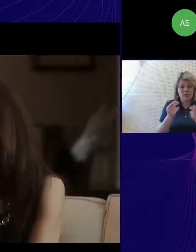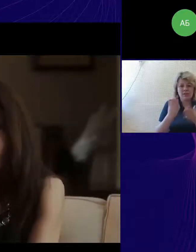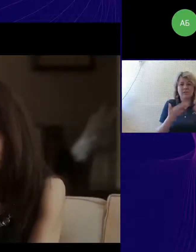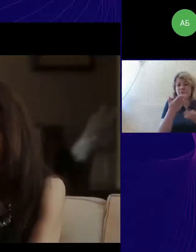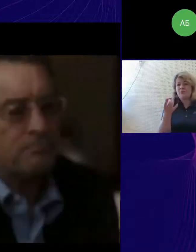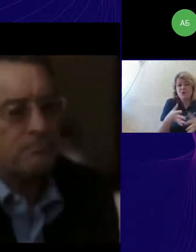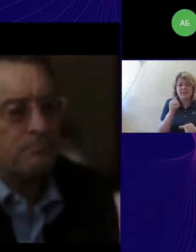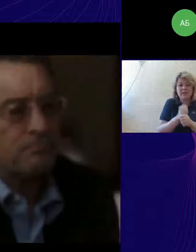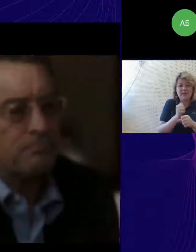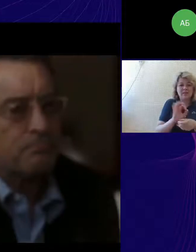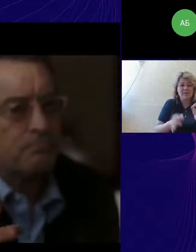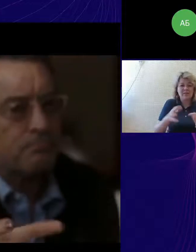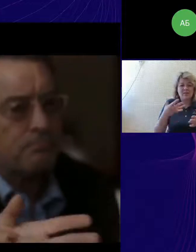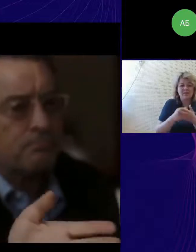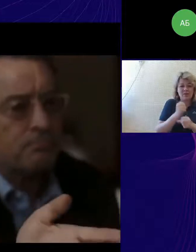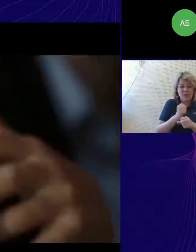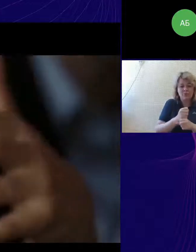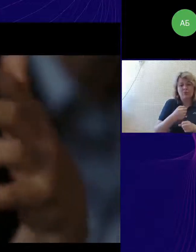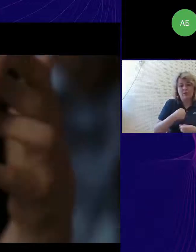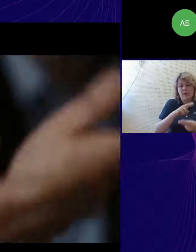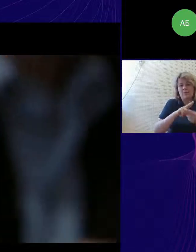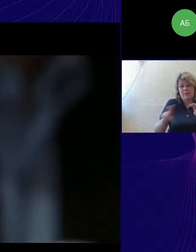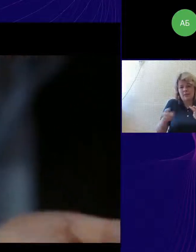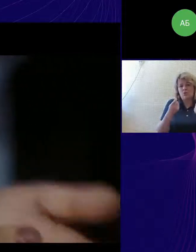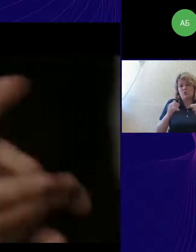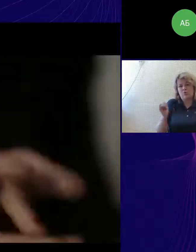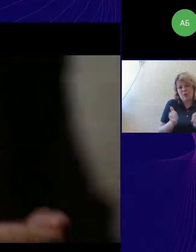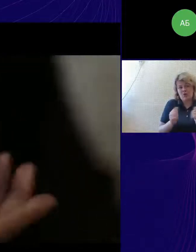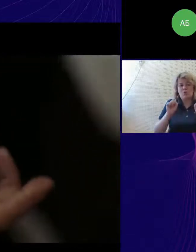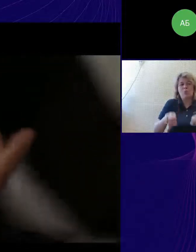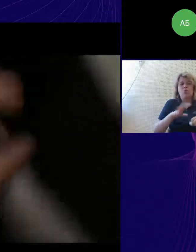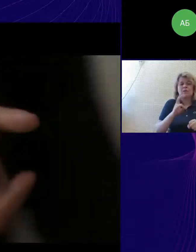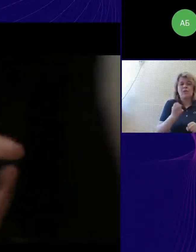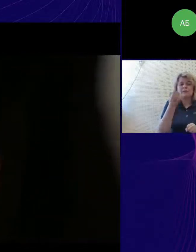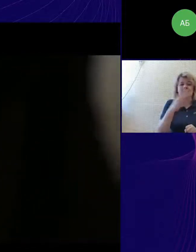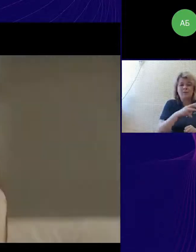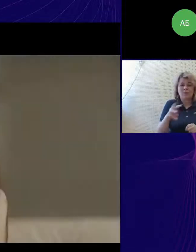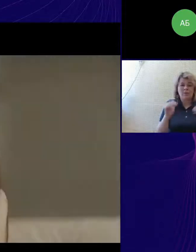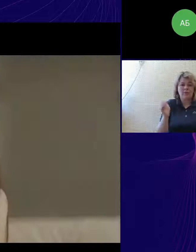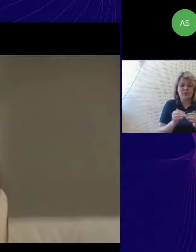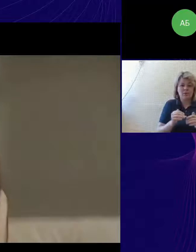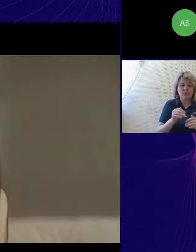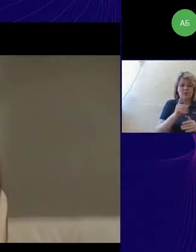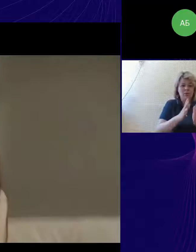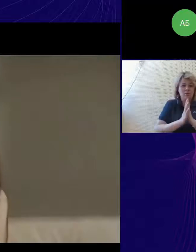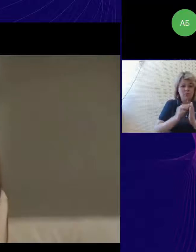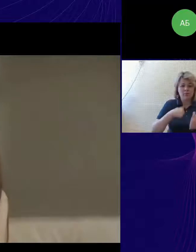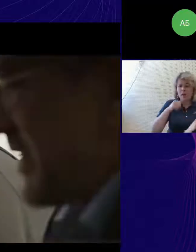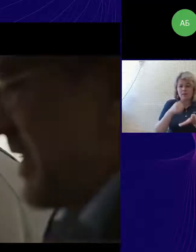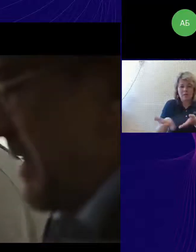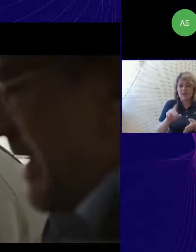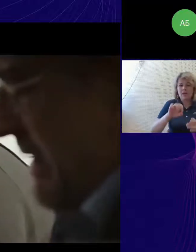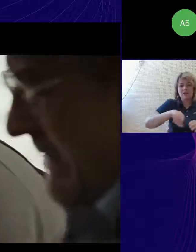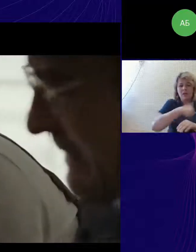миллионов на 15 поменьше. Ты просишь меня отказаться от главной идеи фильма, чтобы ты потеряла чуть меньше денег? Я была бы